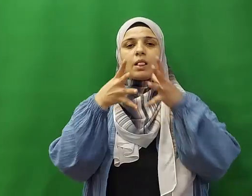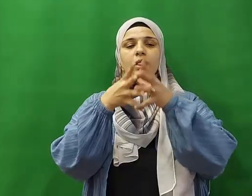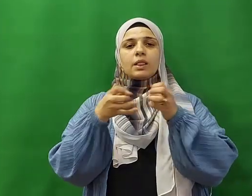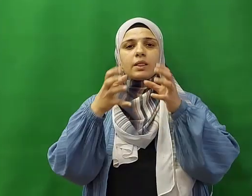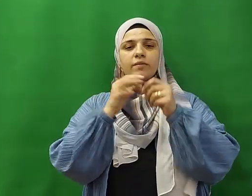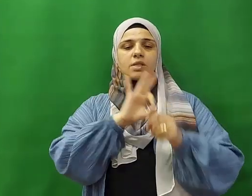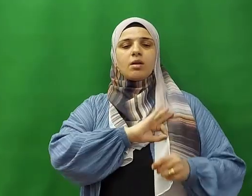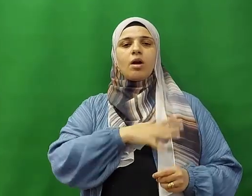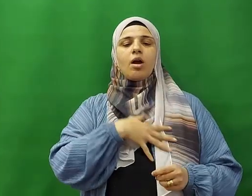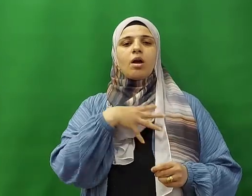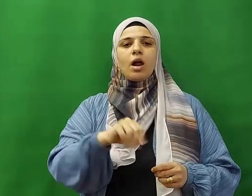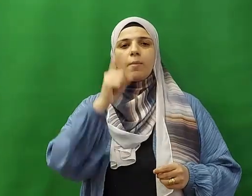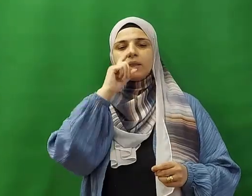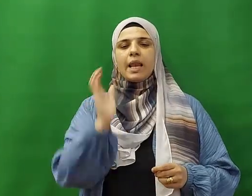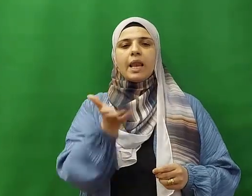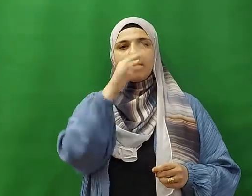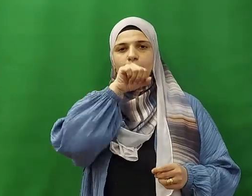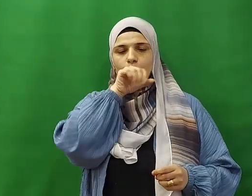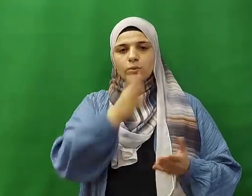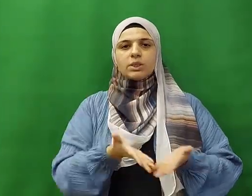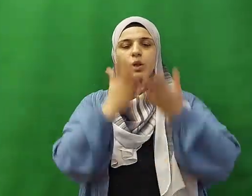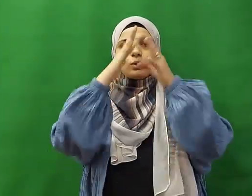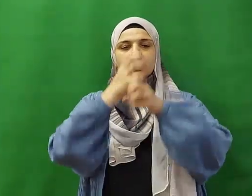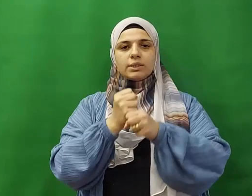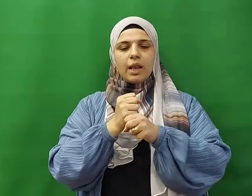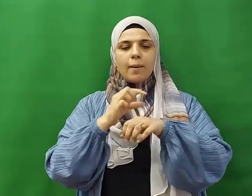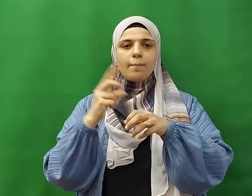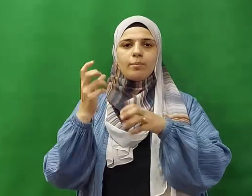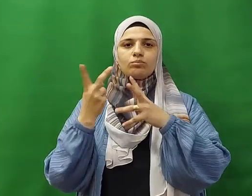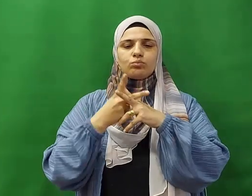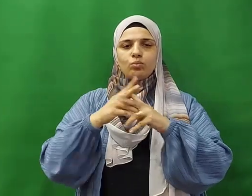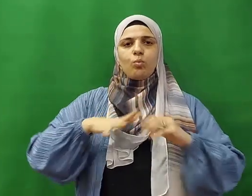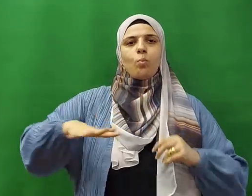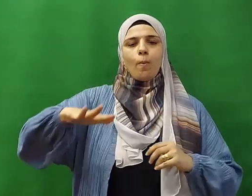مظاهر رحمة النبي صلى الله عليه وسلم بأمته.